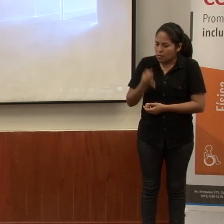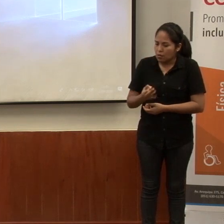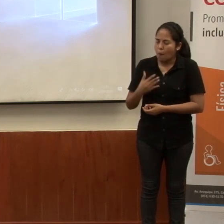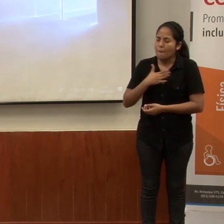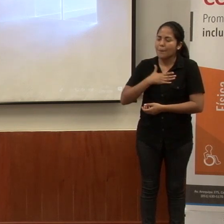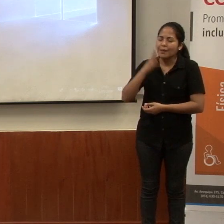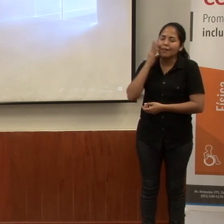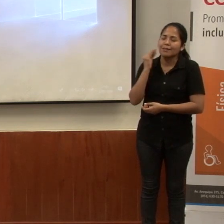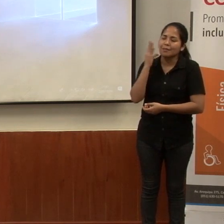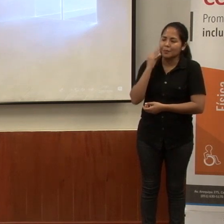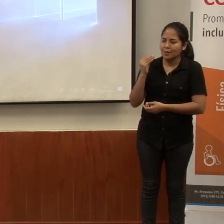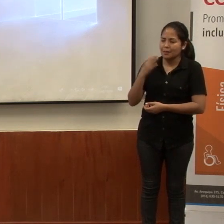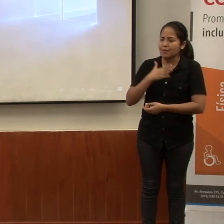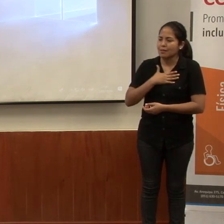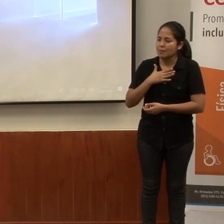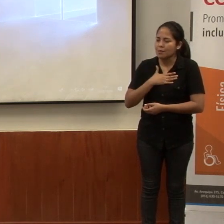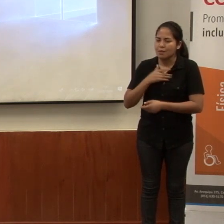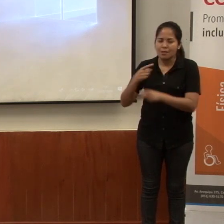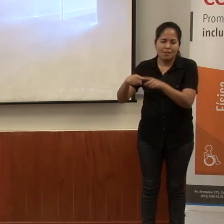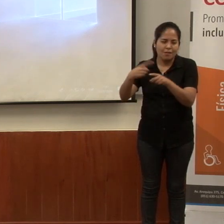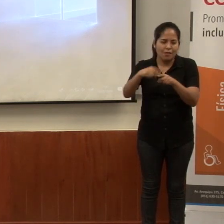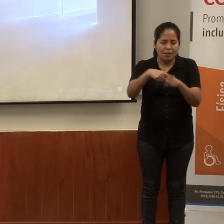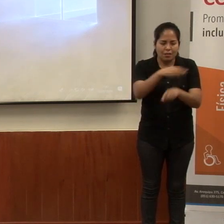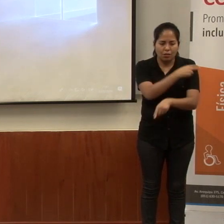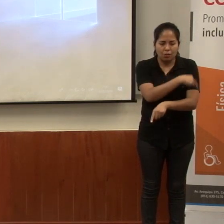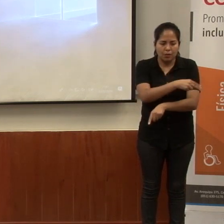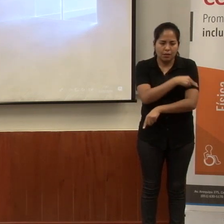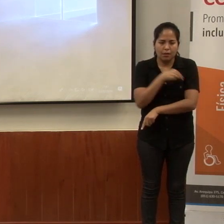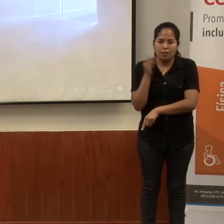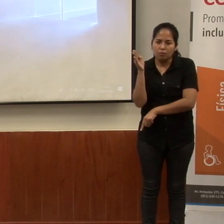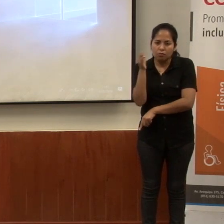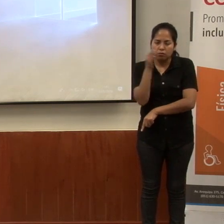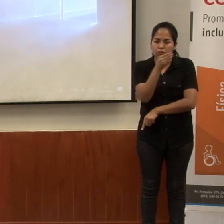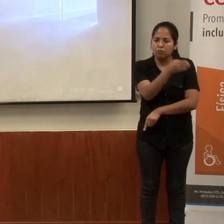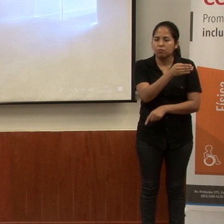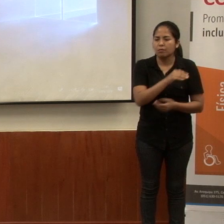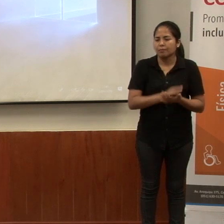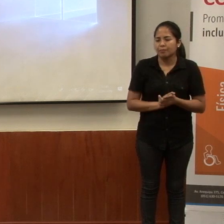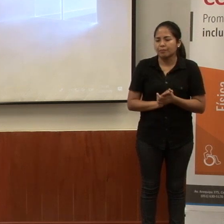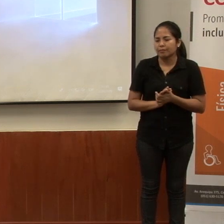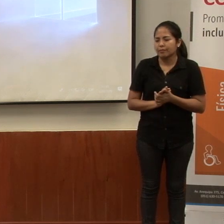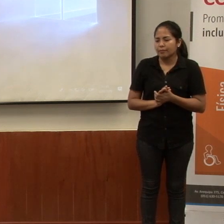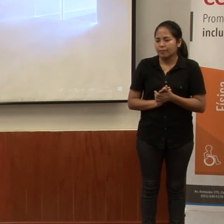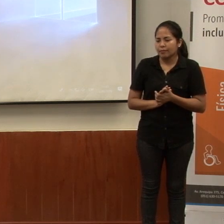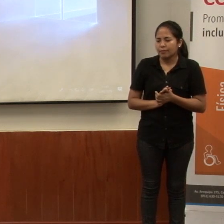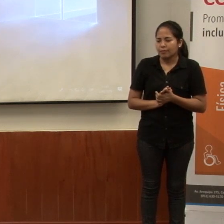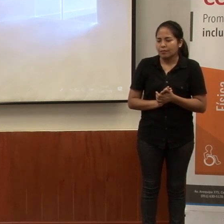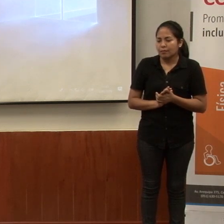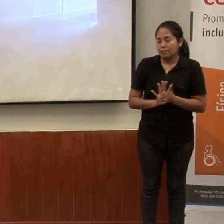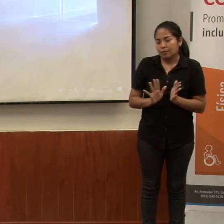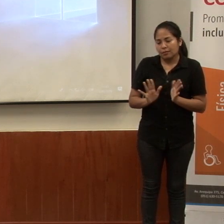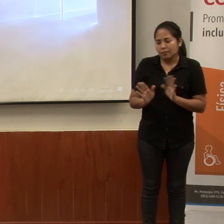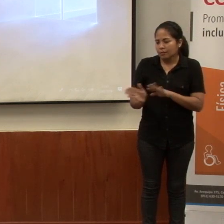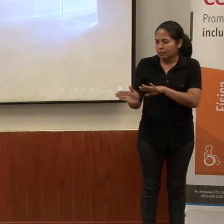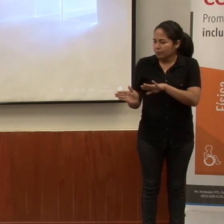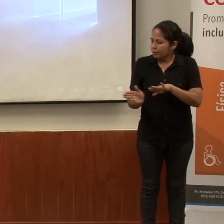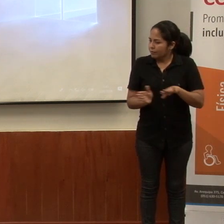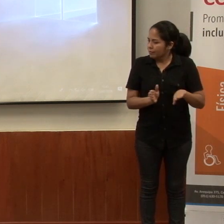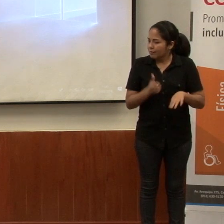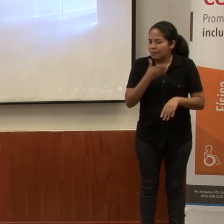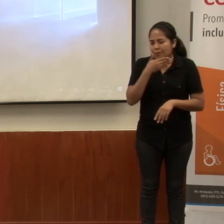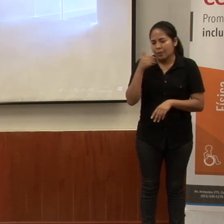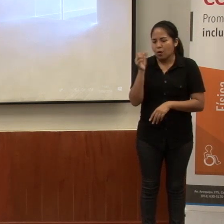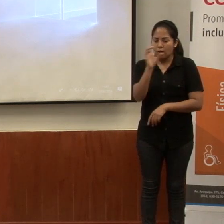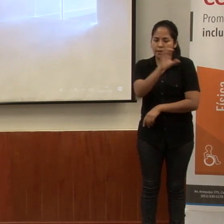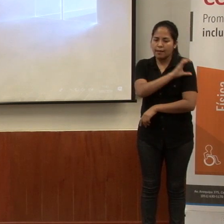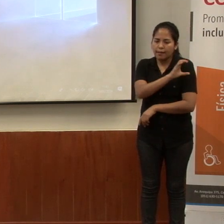esa experiencia en muchos hospitales. Al final he tenido que recurrir a profesionales